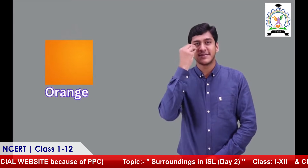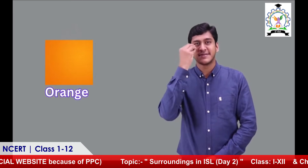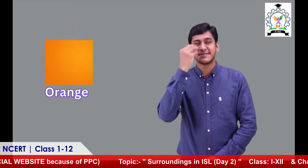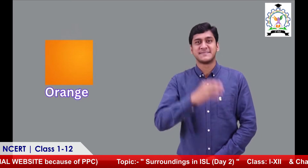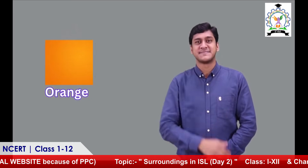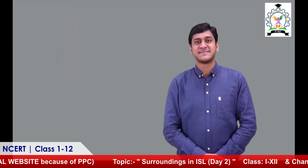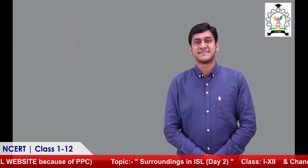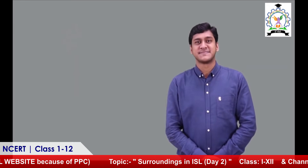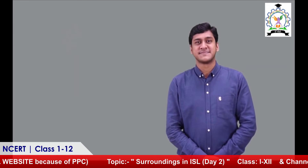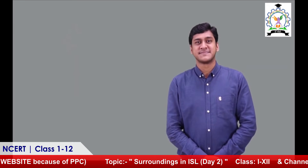संतरी,